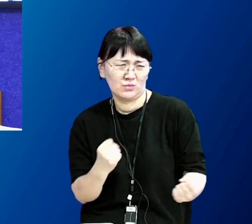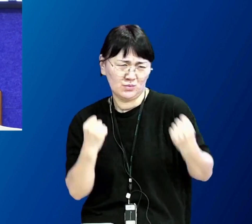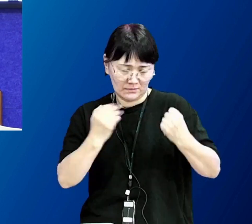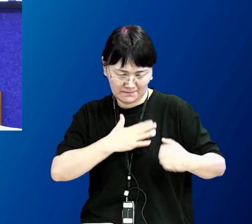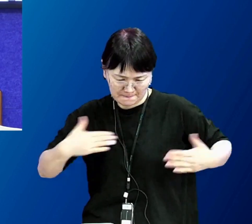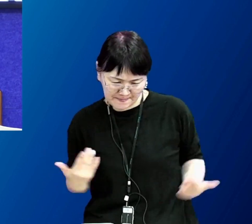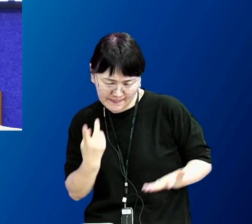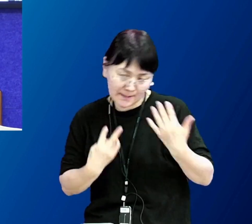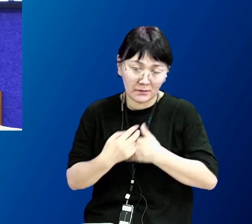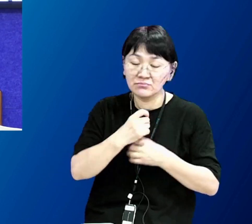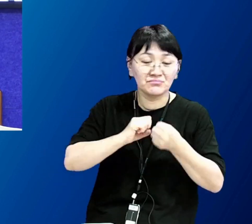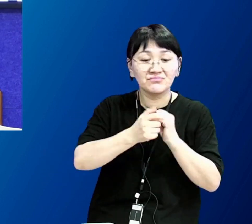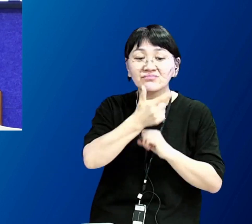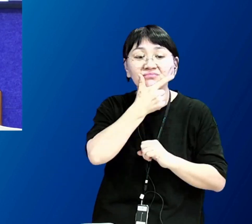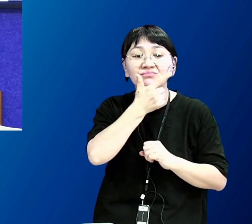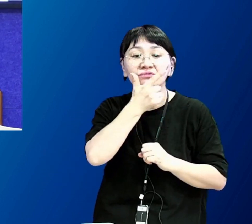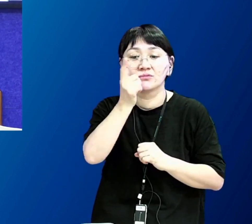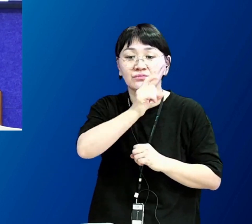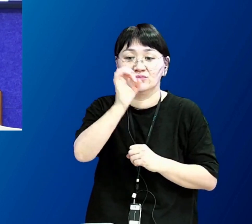чадхаа болдог баг.